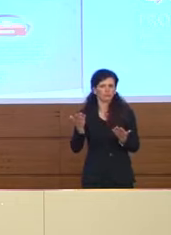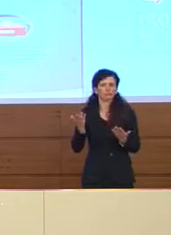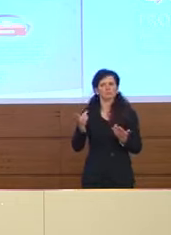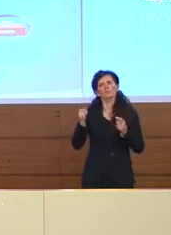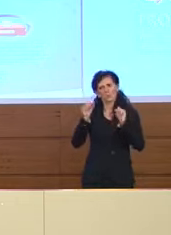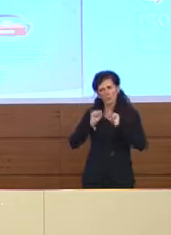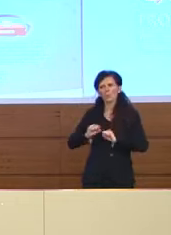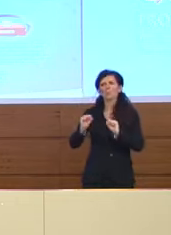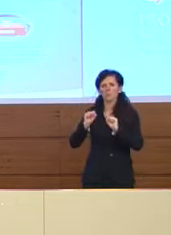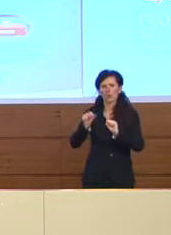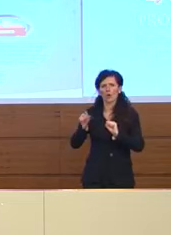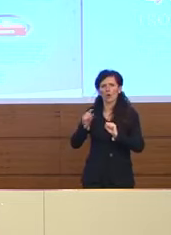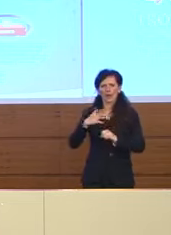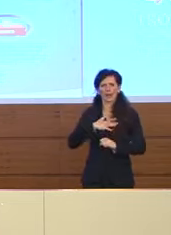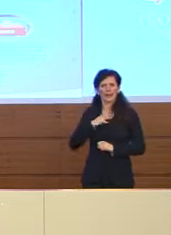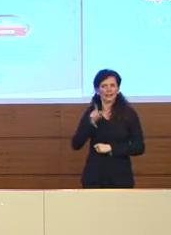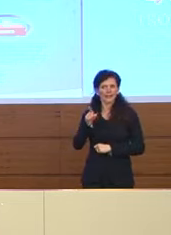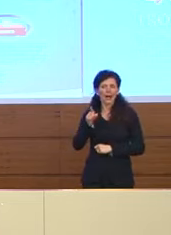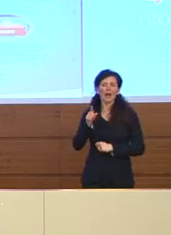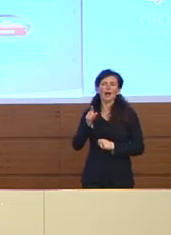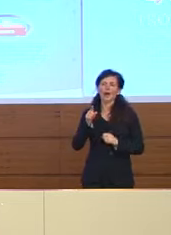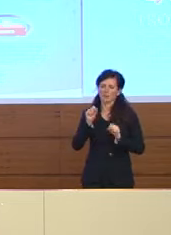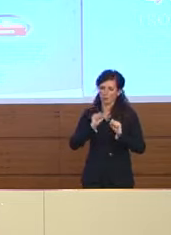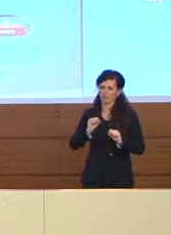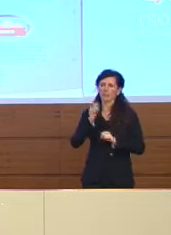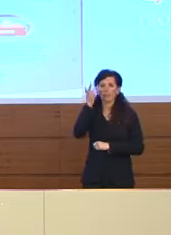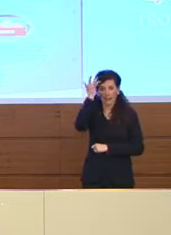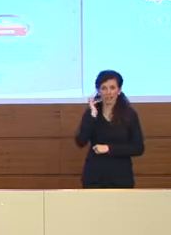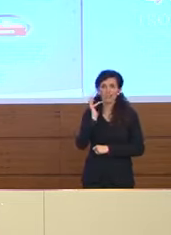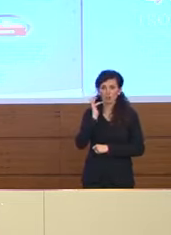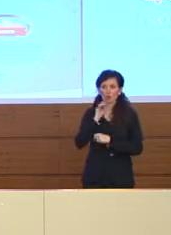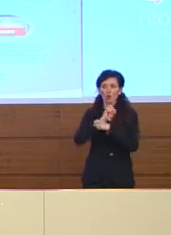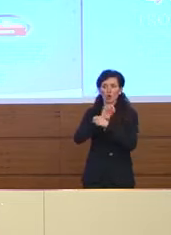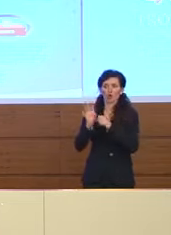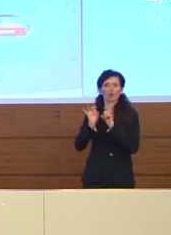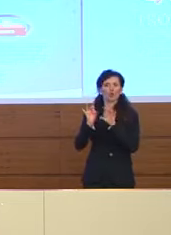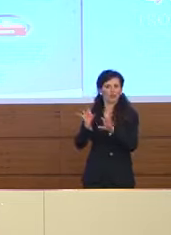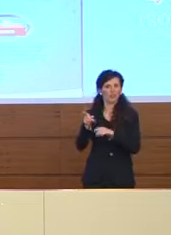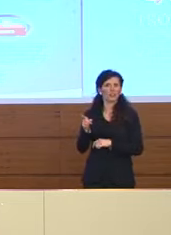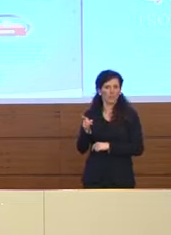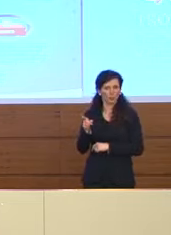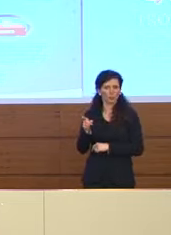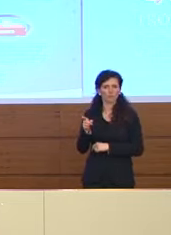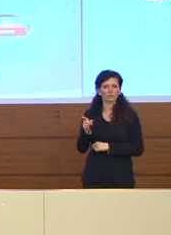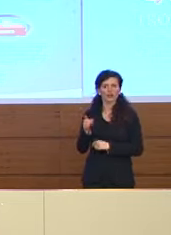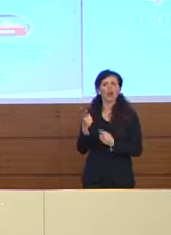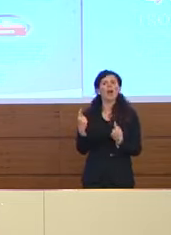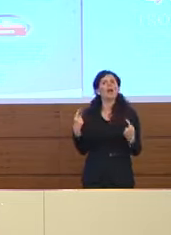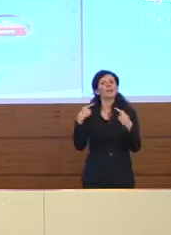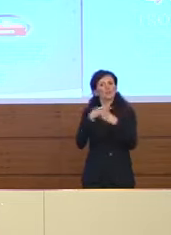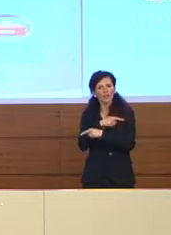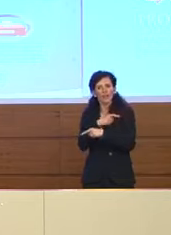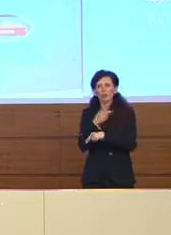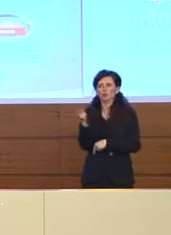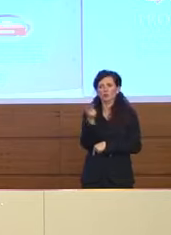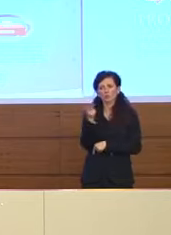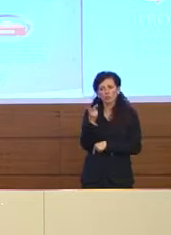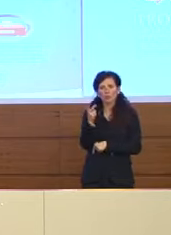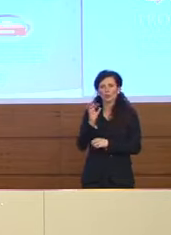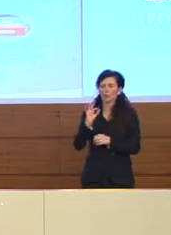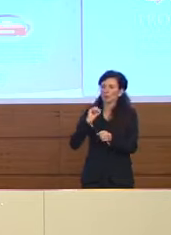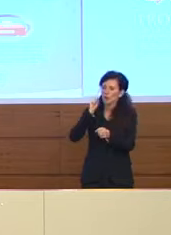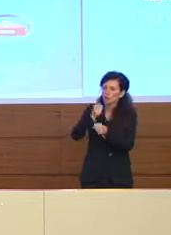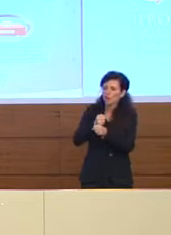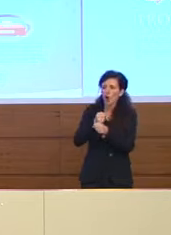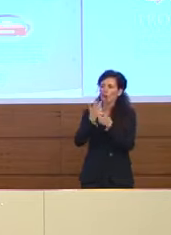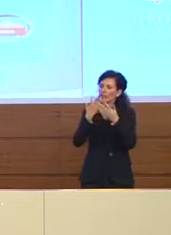potenzialmente a rischio per un esito non favorevole al fatto che invece le loro storie felicemente